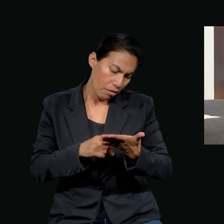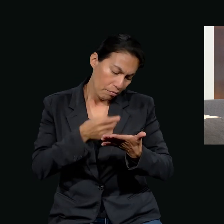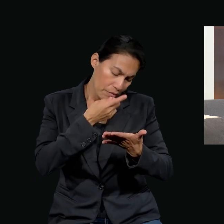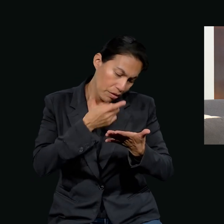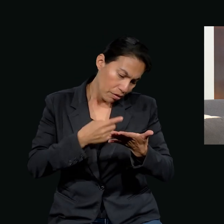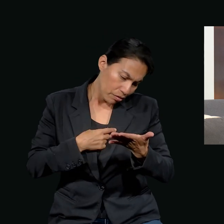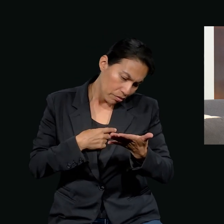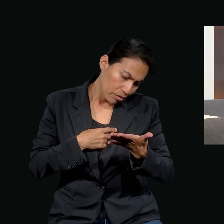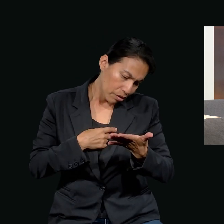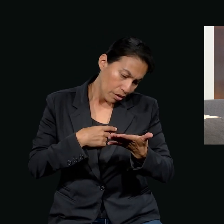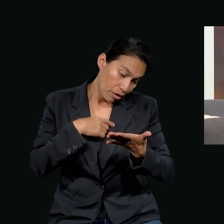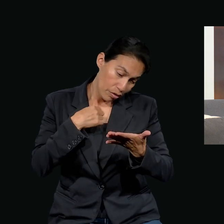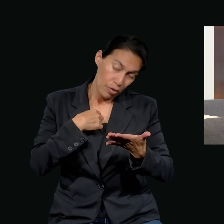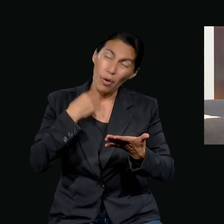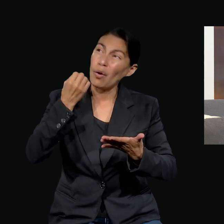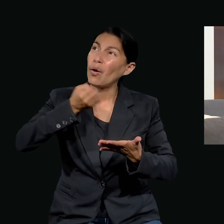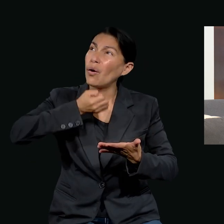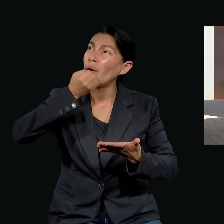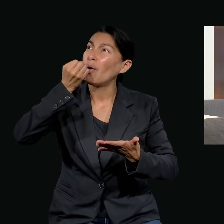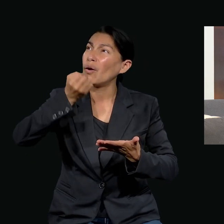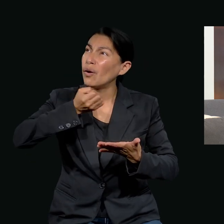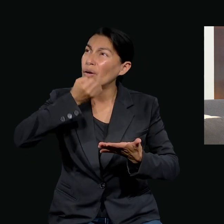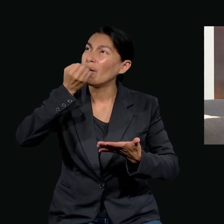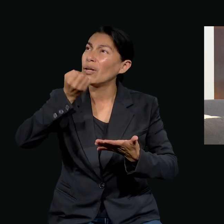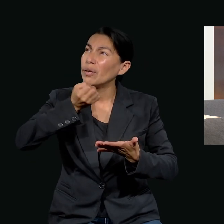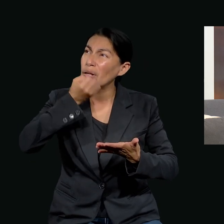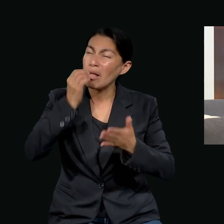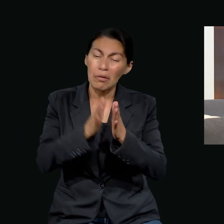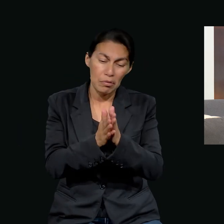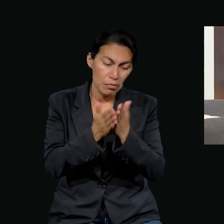palabra. Y para ello tenía que estar orando y buscando.